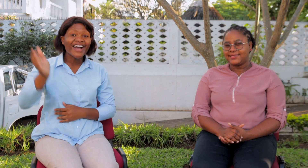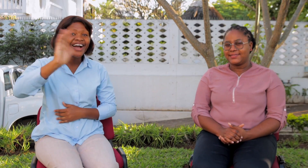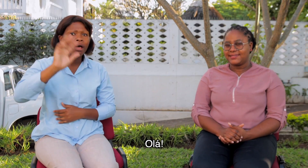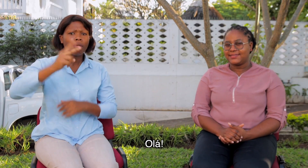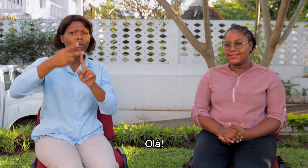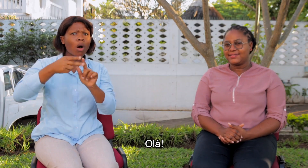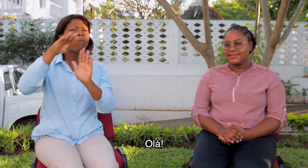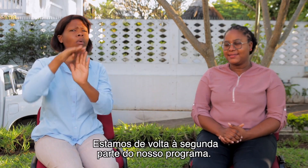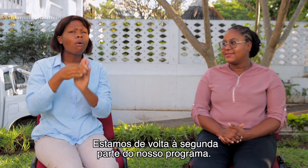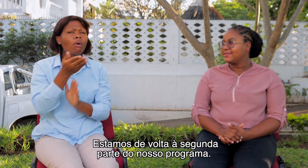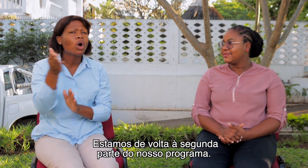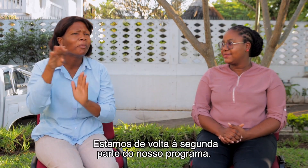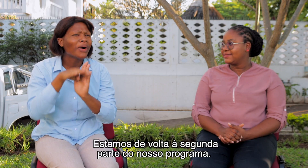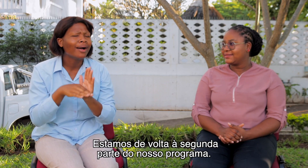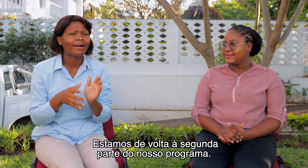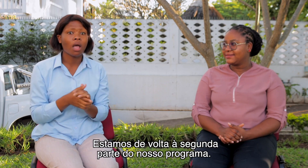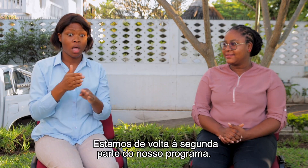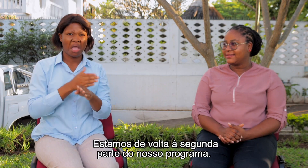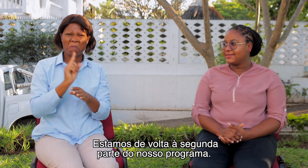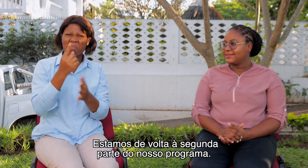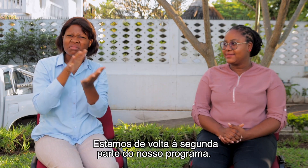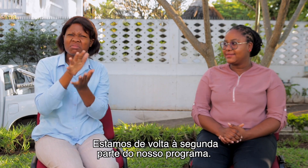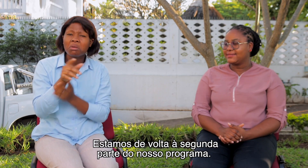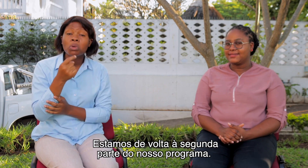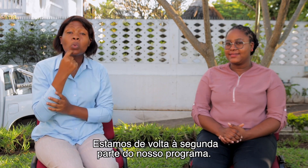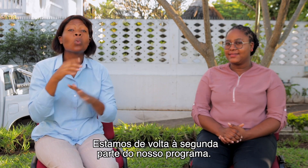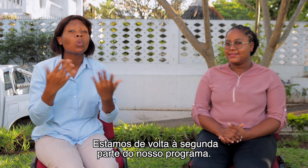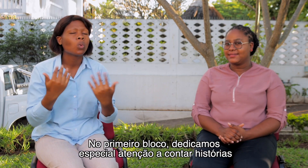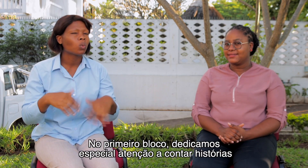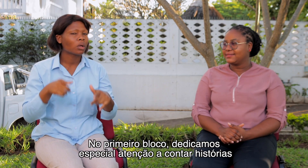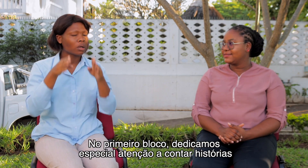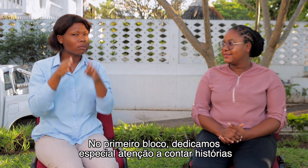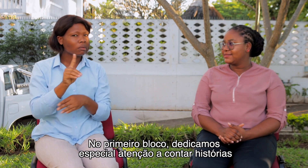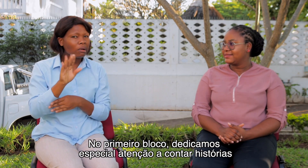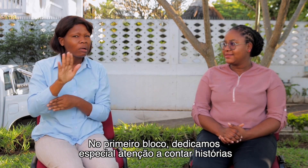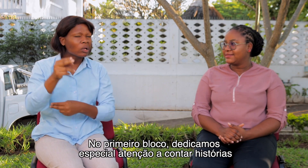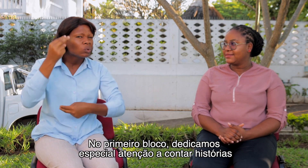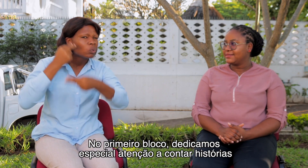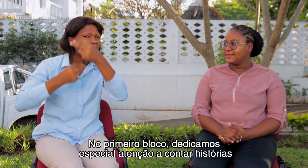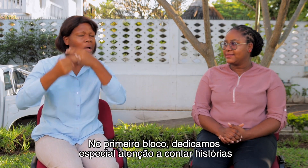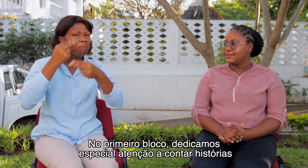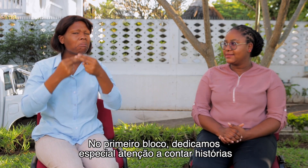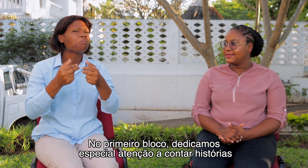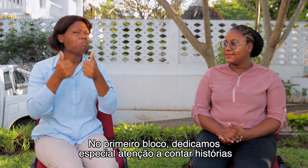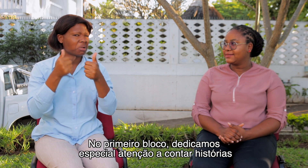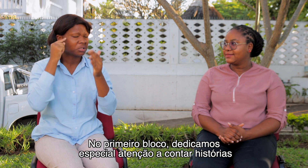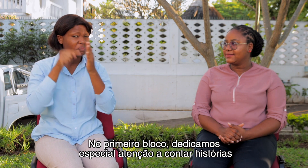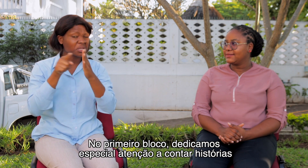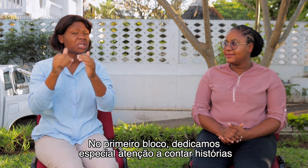Olá, estamos de volta à segunda parte do nosso programa. No primeiro bloco, dedicamos especial atenção a